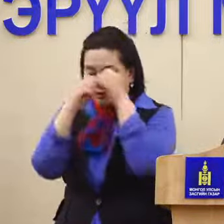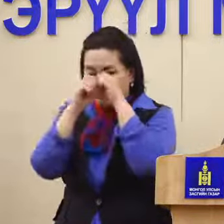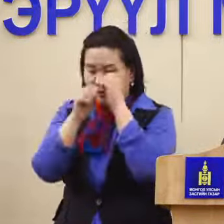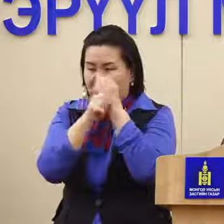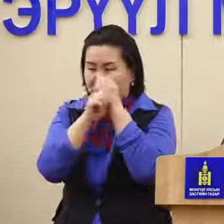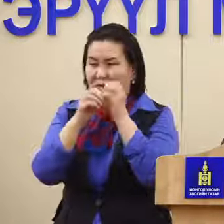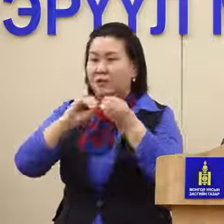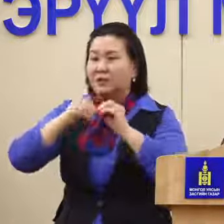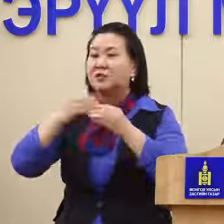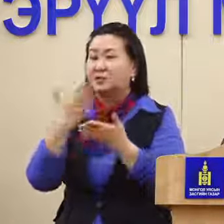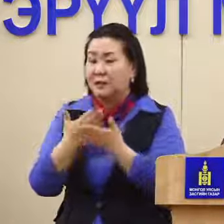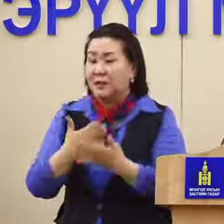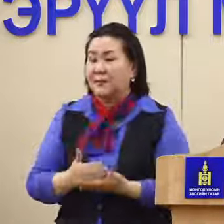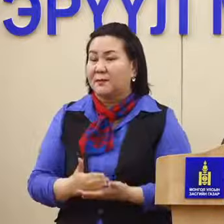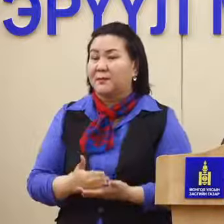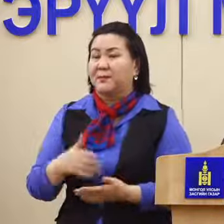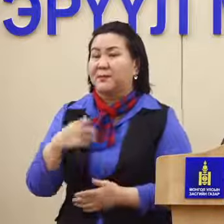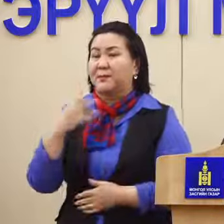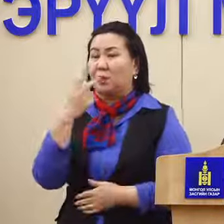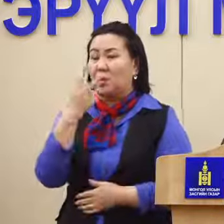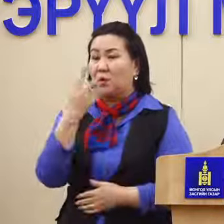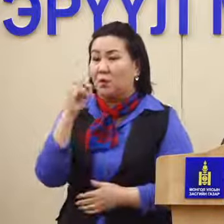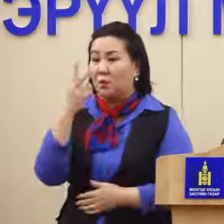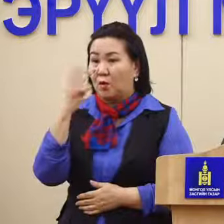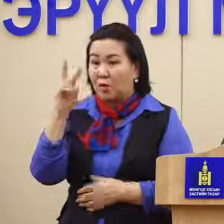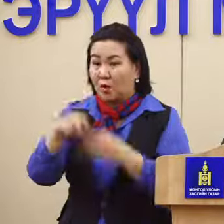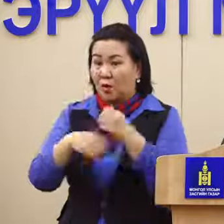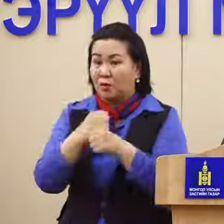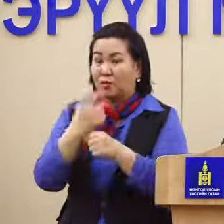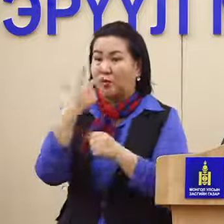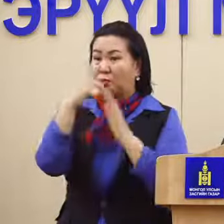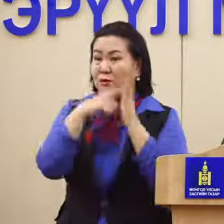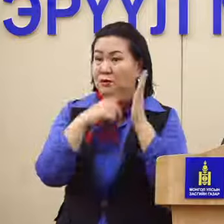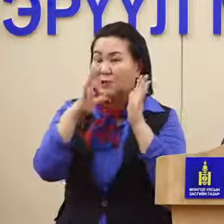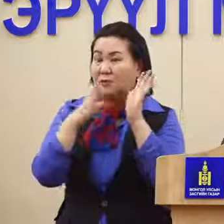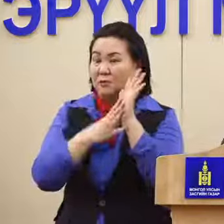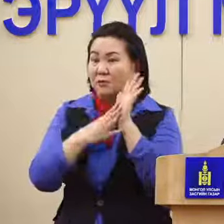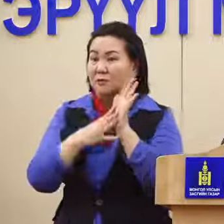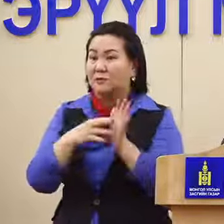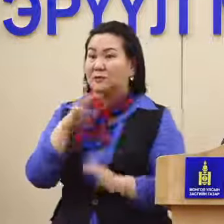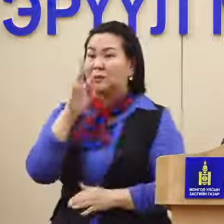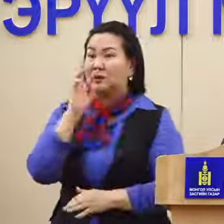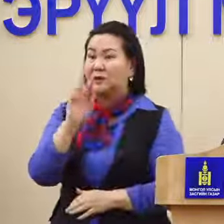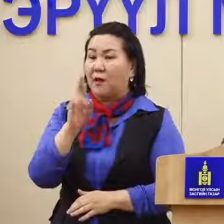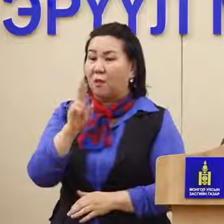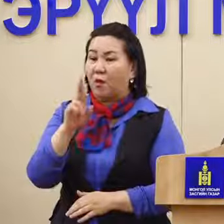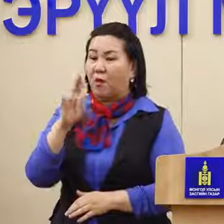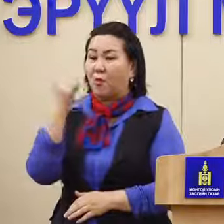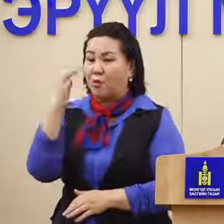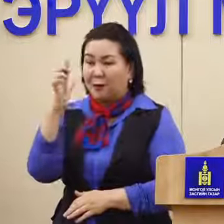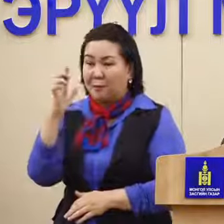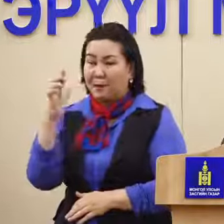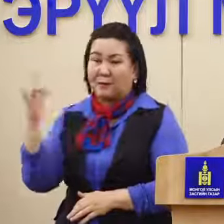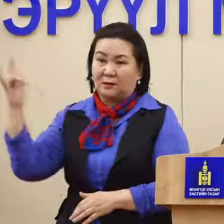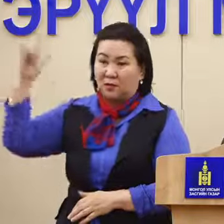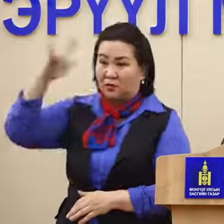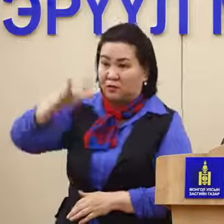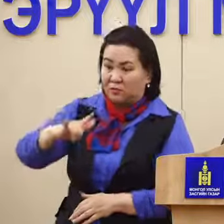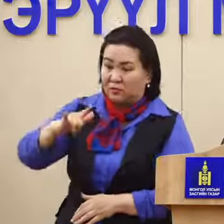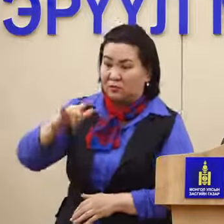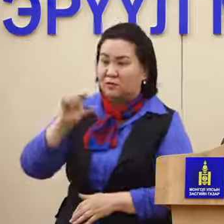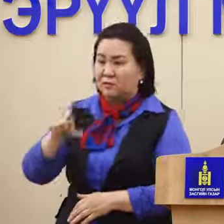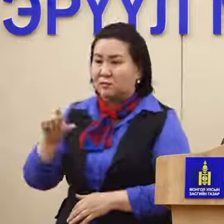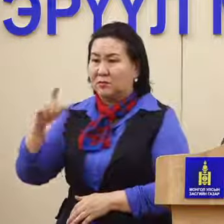байна. За мөн 2020 оны 3 сарын 19-нд Токио Улаанбаатарын онгоцоор ирсэн ирж